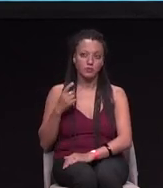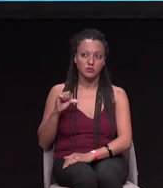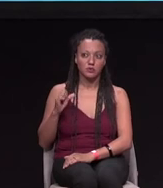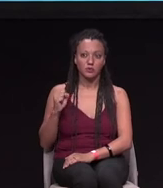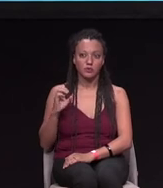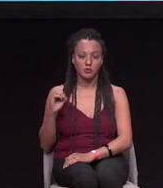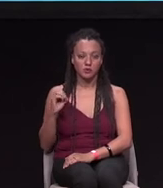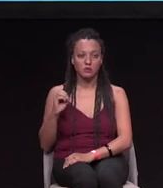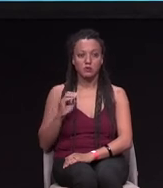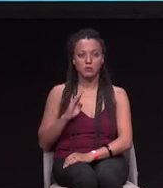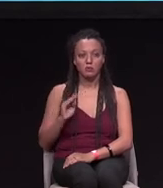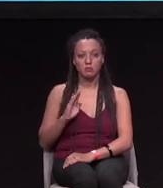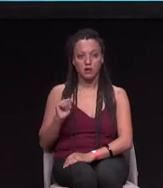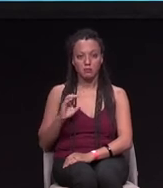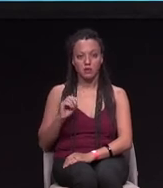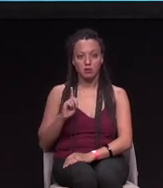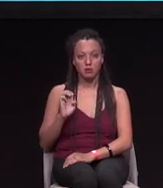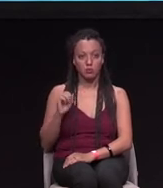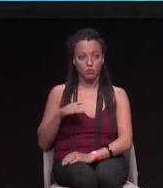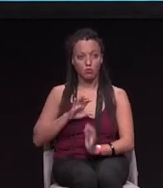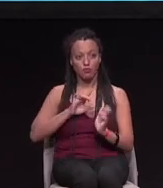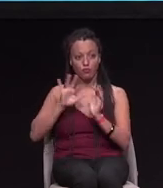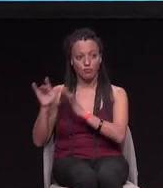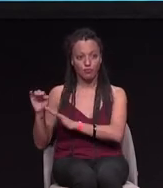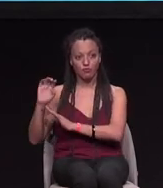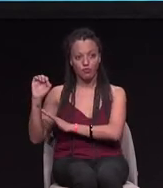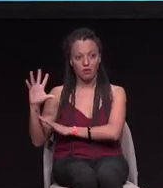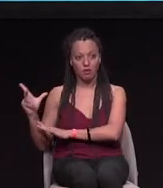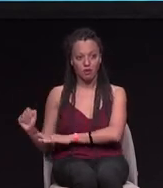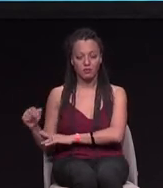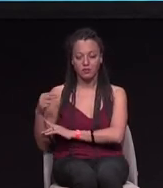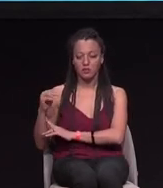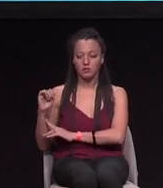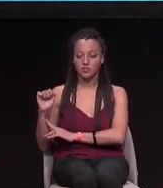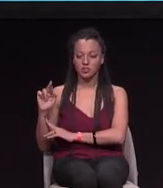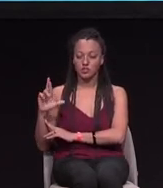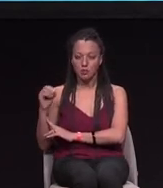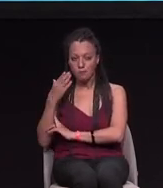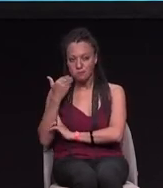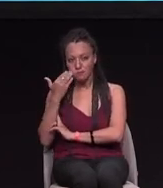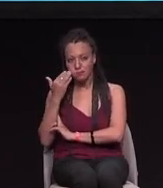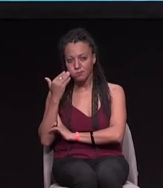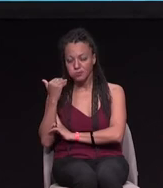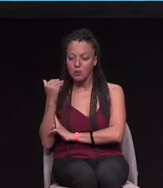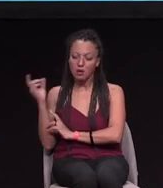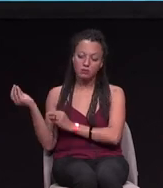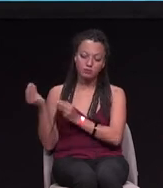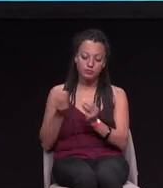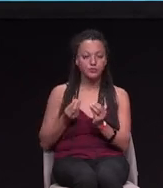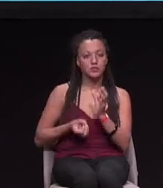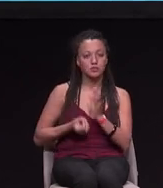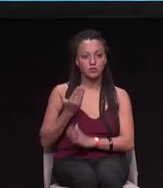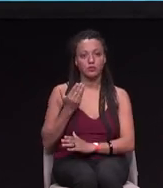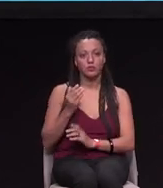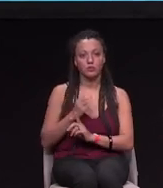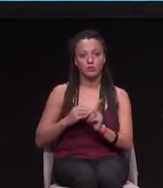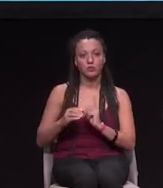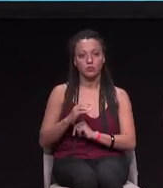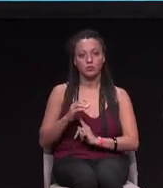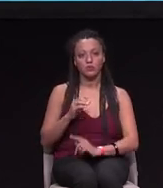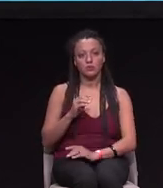bago da área foi à áfrica nigéria se iniciou em fá introduziu o culto à ifá é